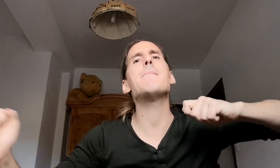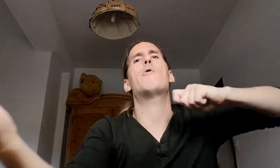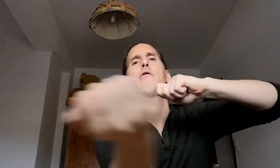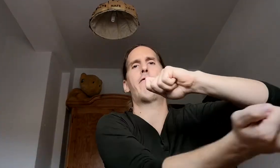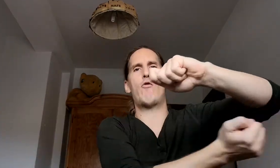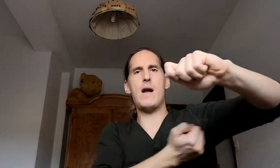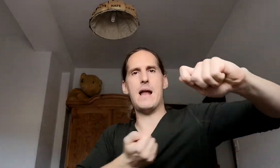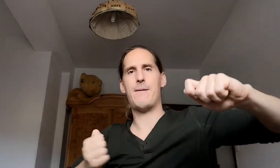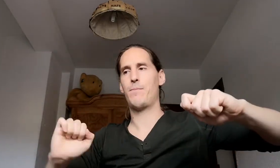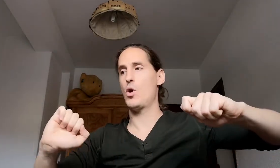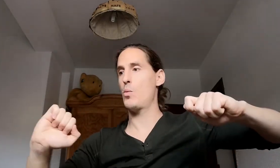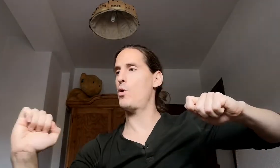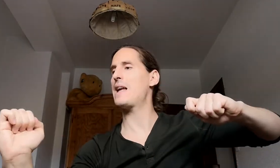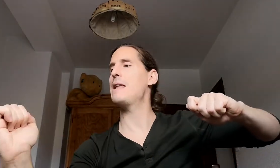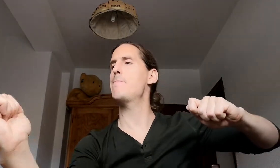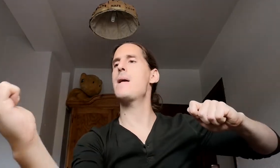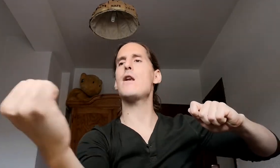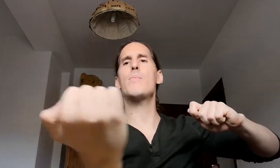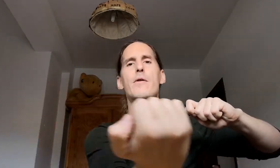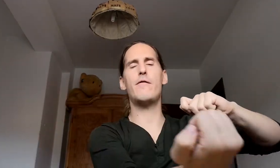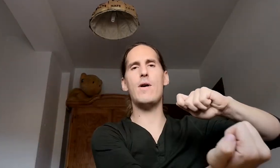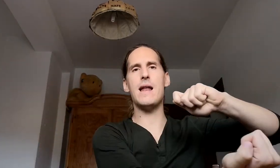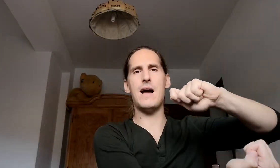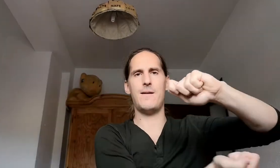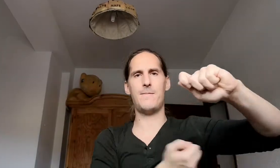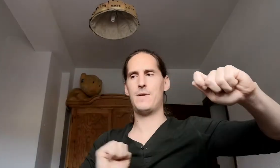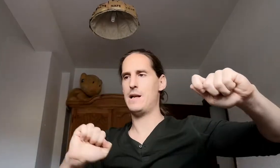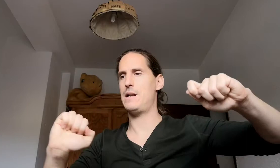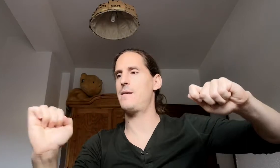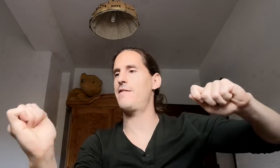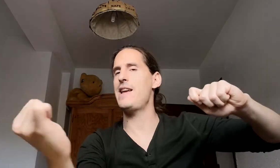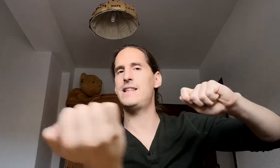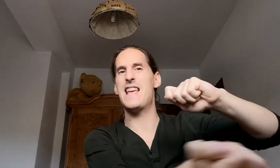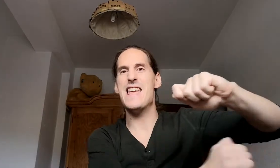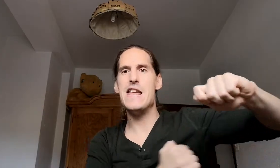por fuera. Porque al limpiarlo por fuera, ¿veis? Y